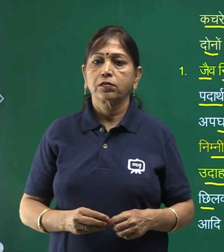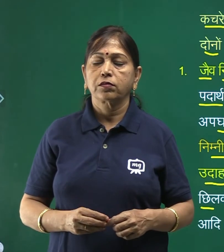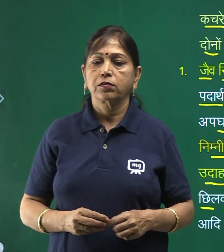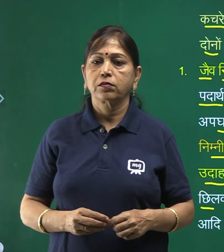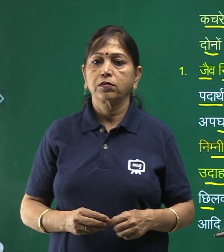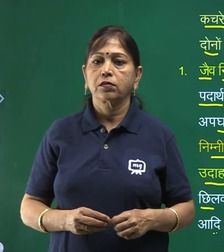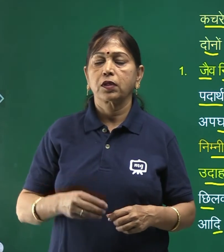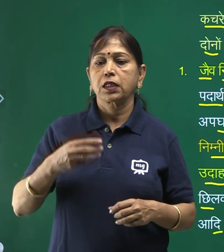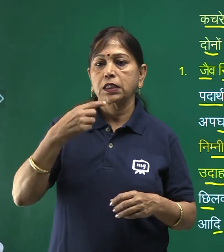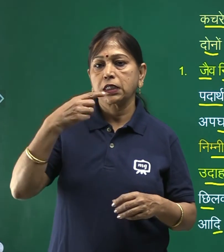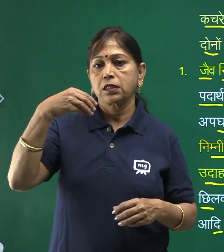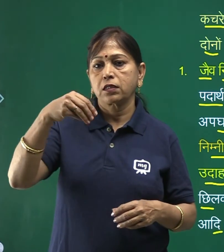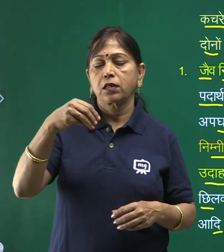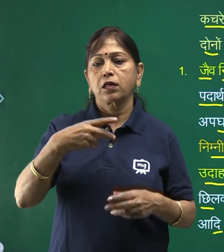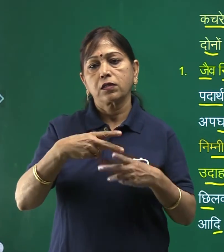कागज आदि।